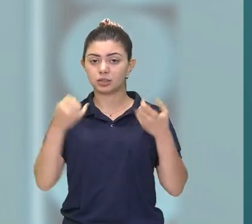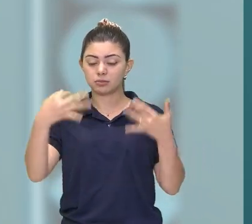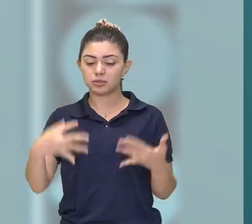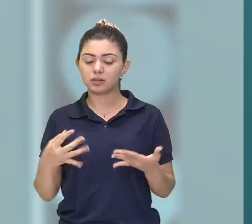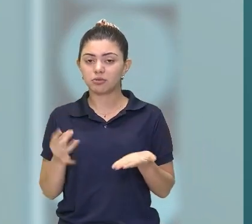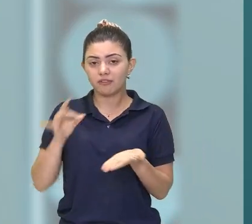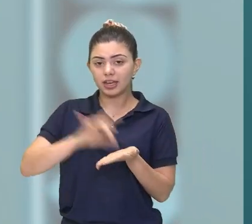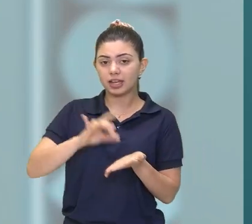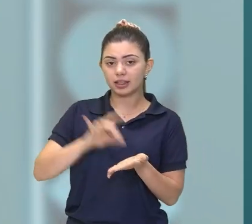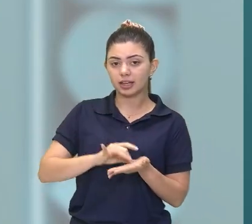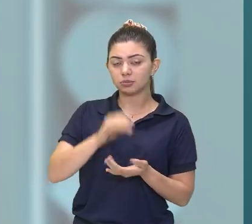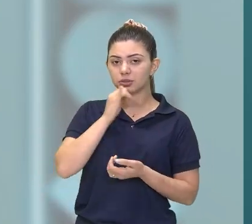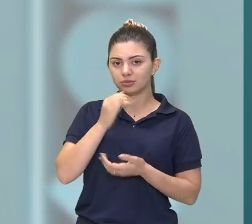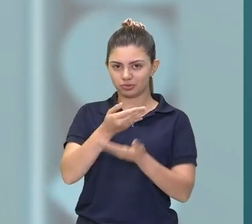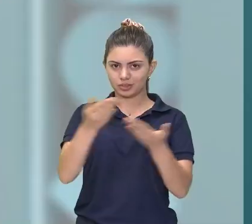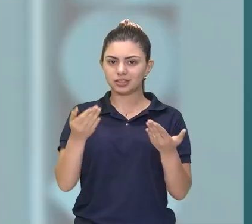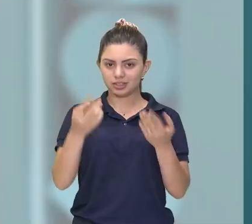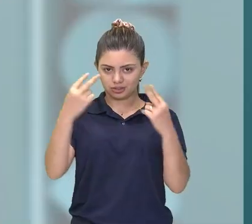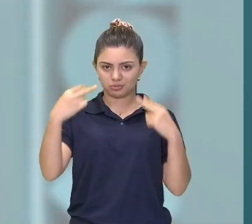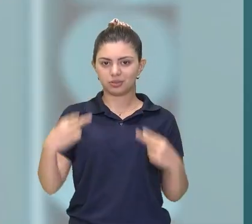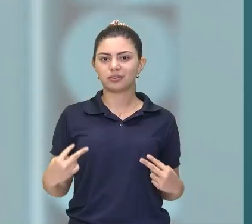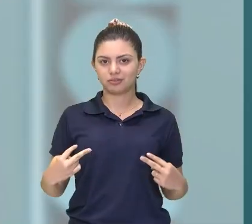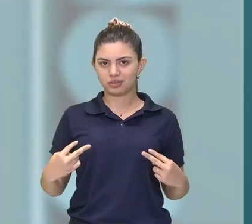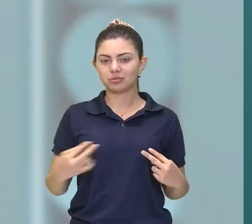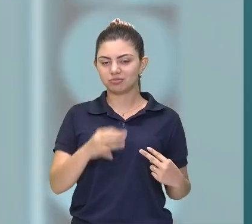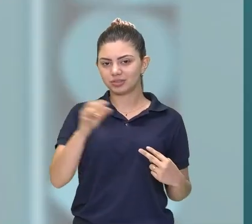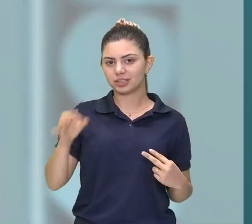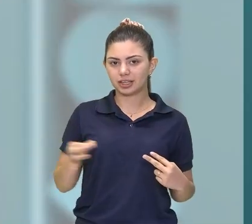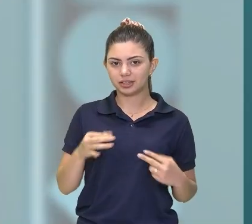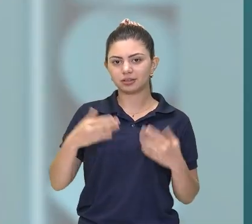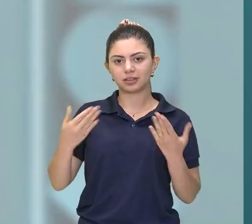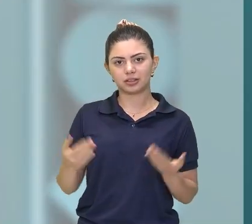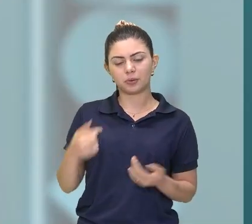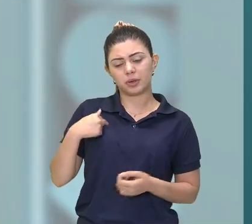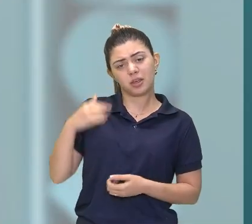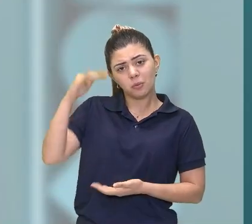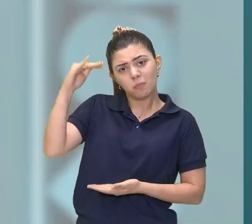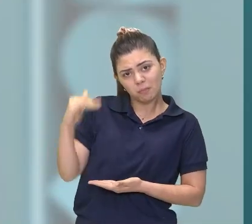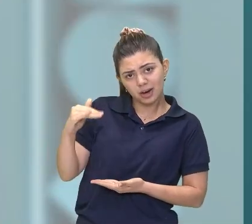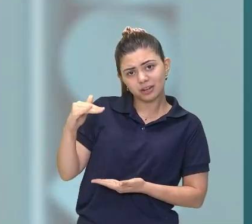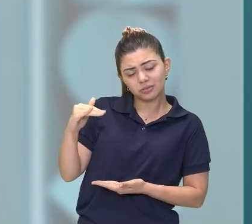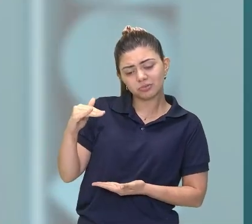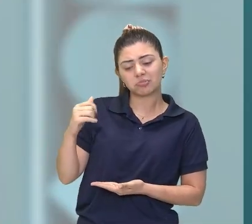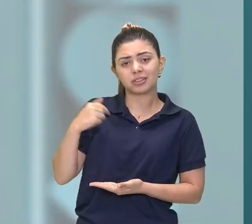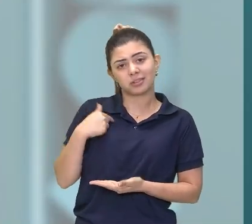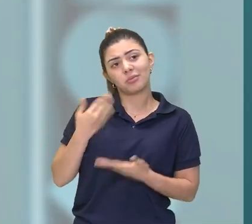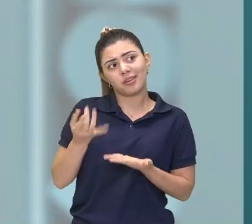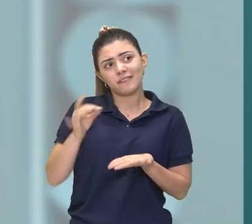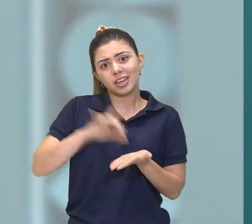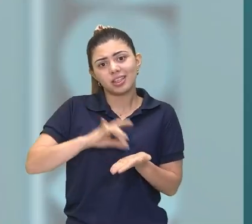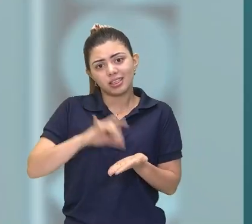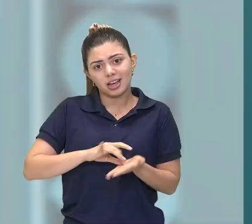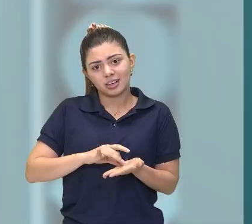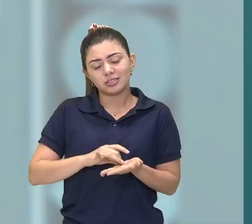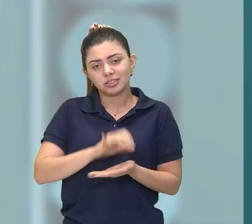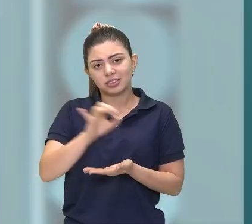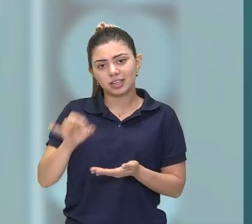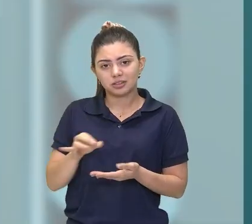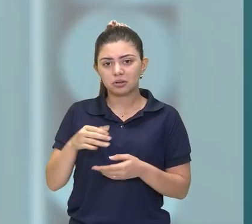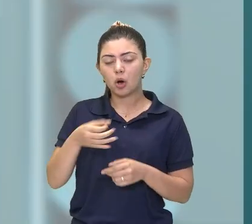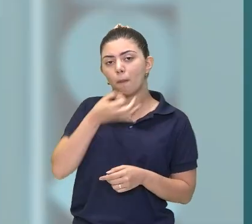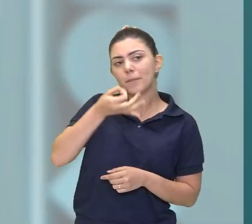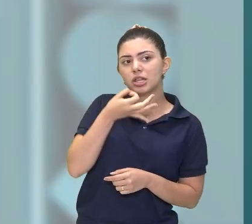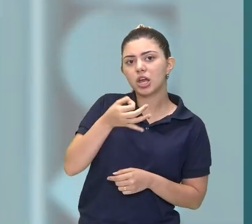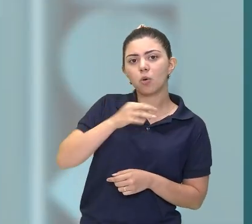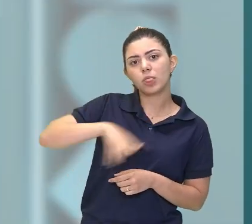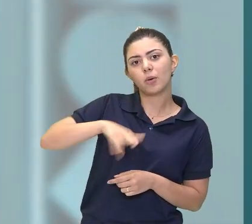eu disse, vocês me viram, inclusive, de forma completa, Milena é baixa. De fato, é isso mesmo, não é uma subjetividade, eu não estou